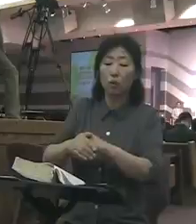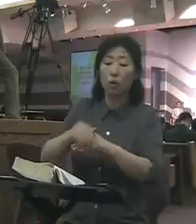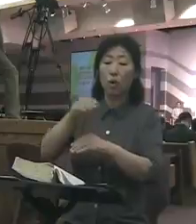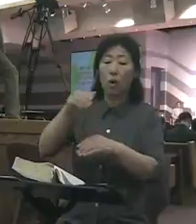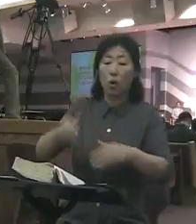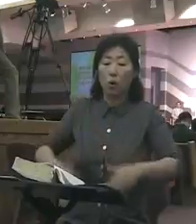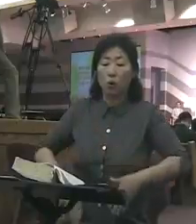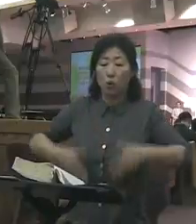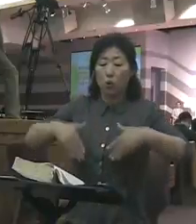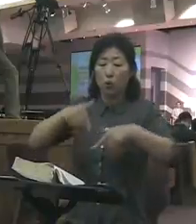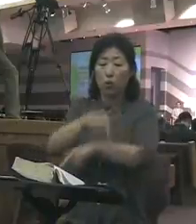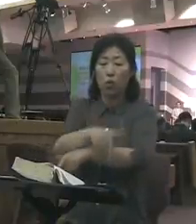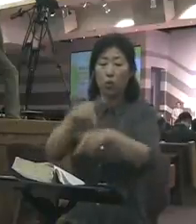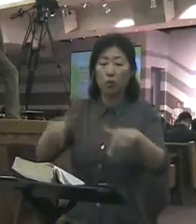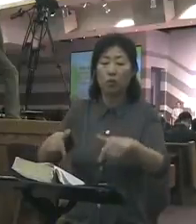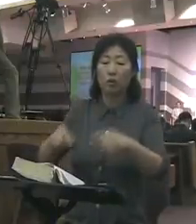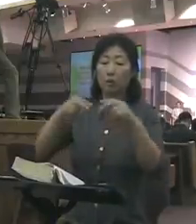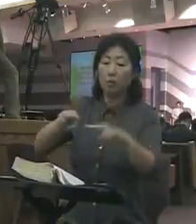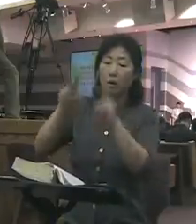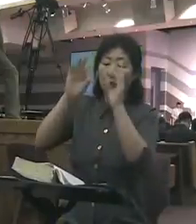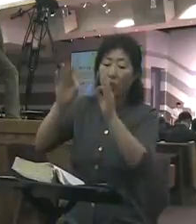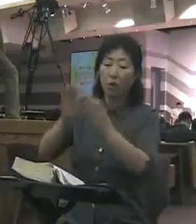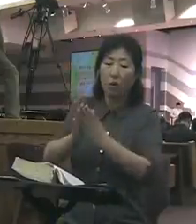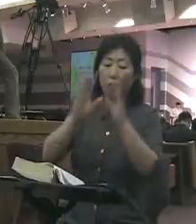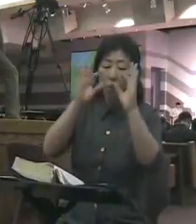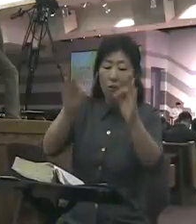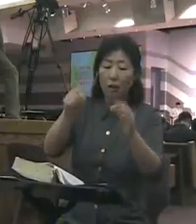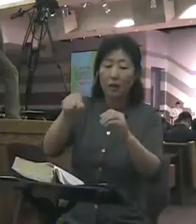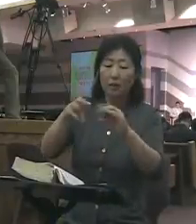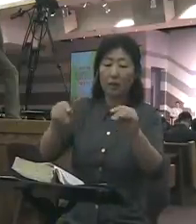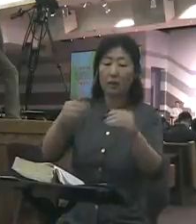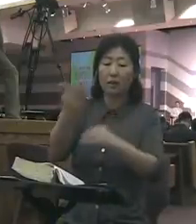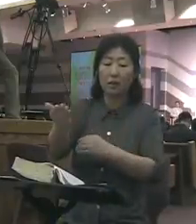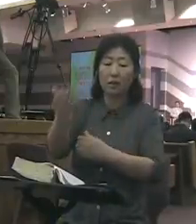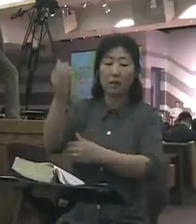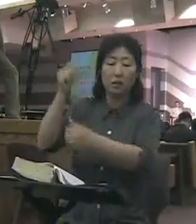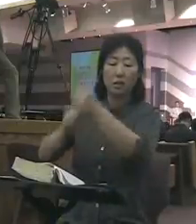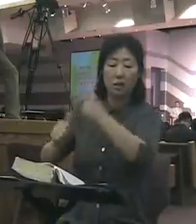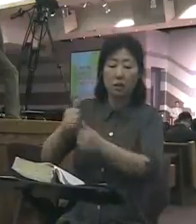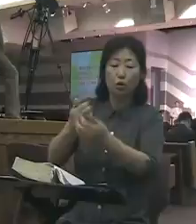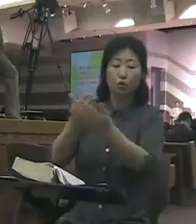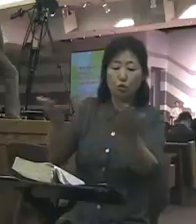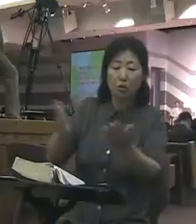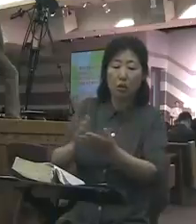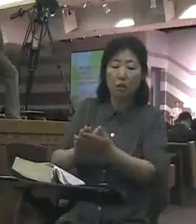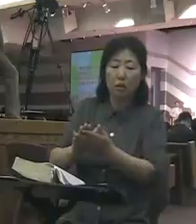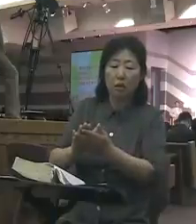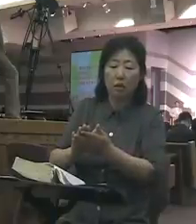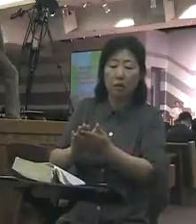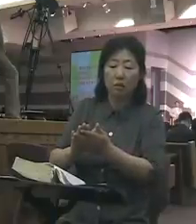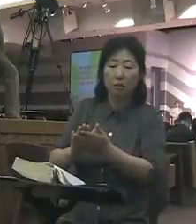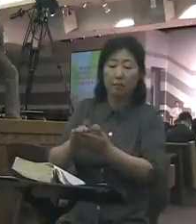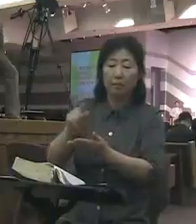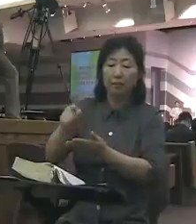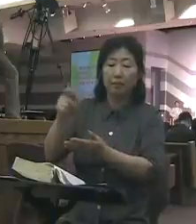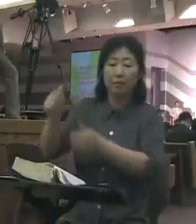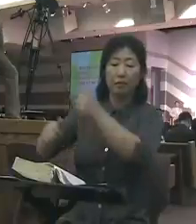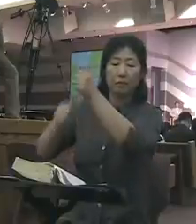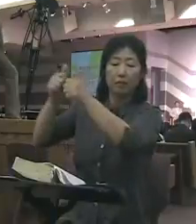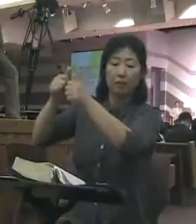바라보라. 내가 너와 내 자손에게 주리니 영원히 이르리라. 내가 내 자손으로 땅의 티끌